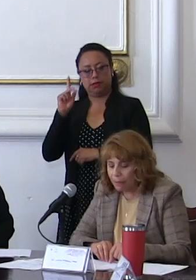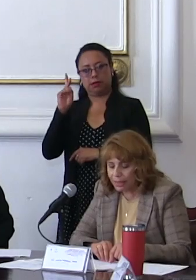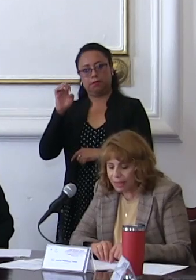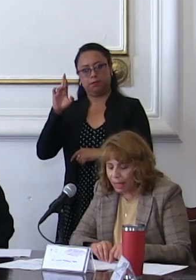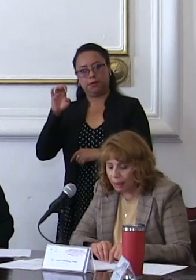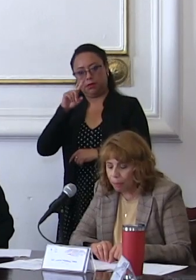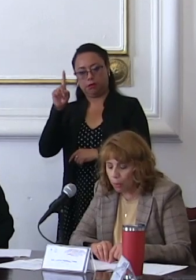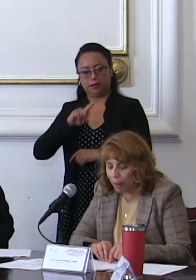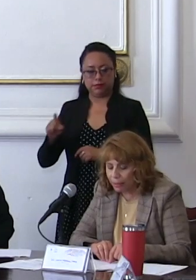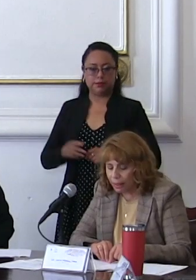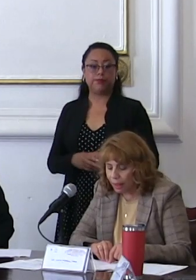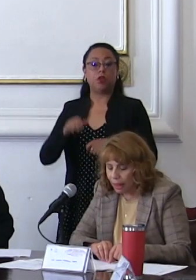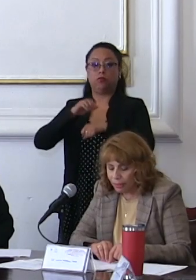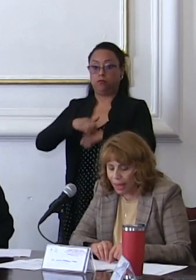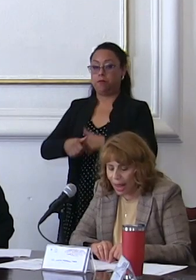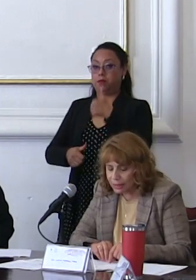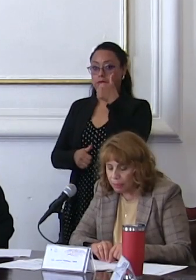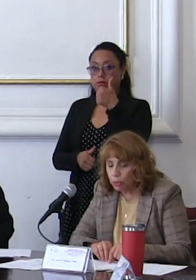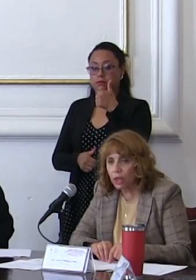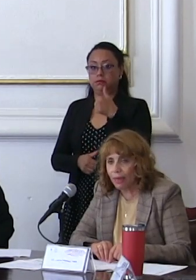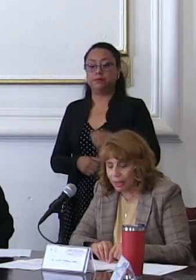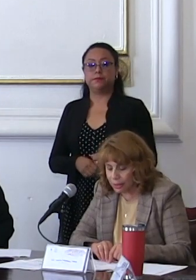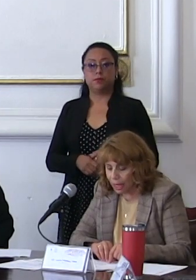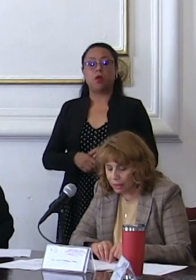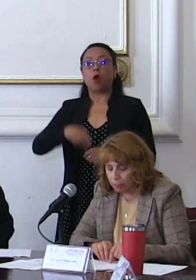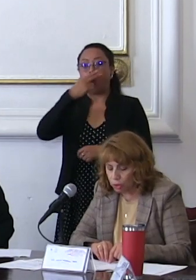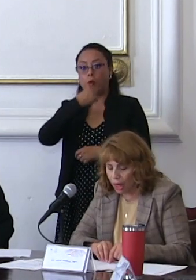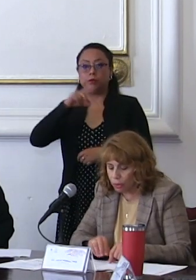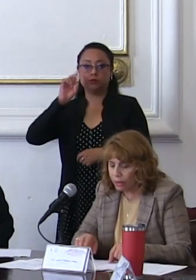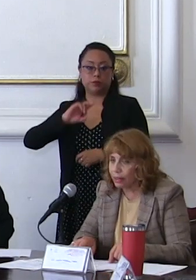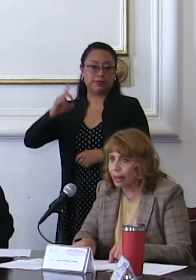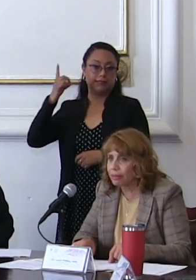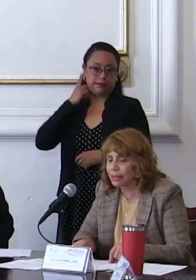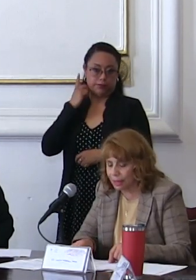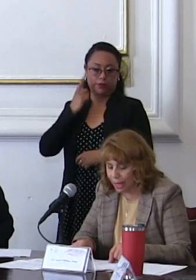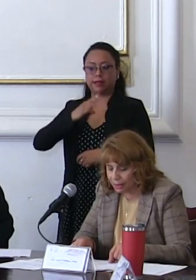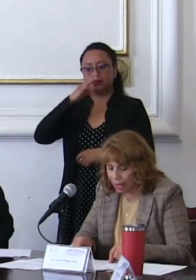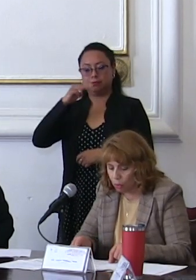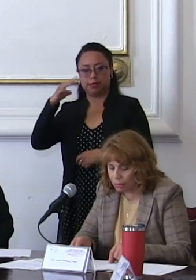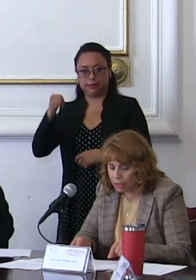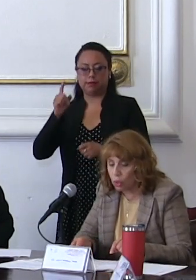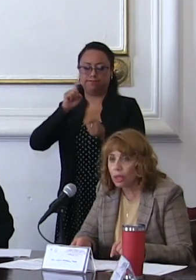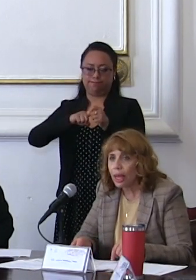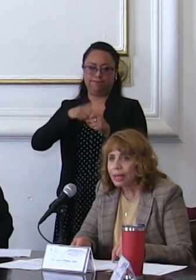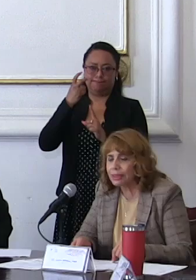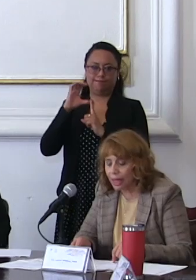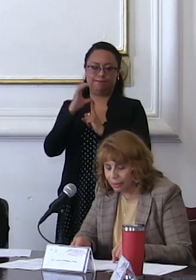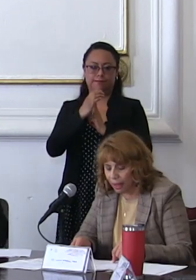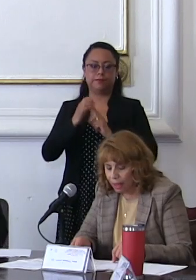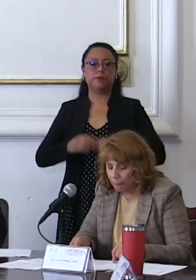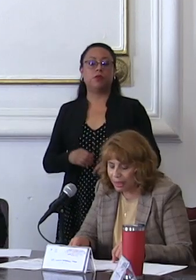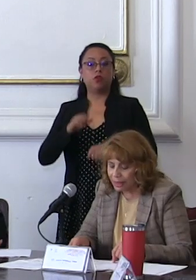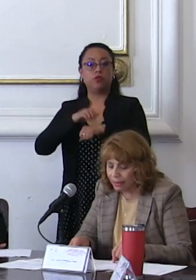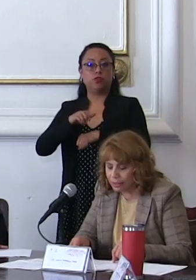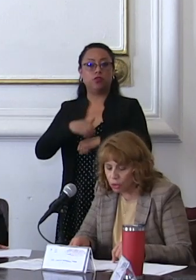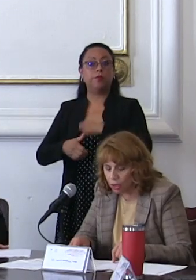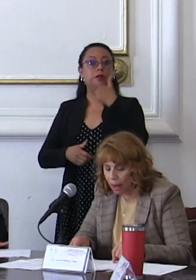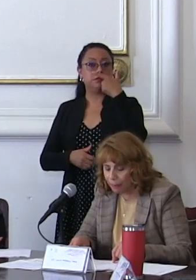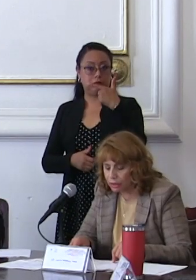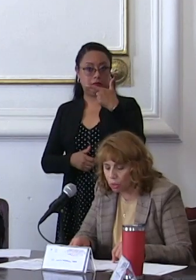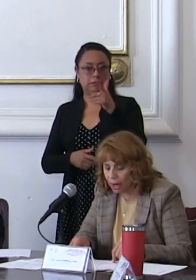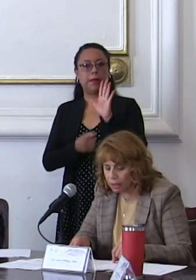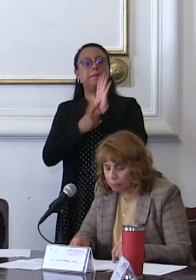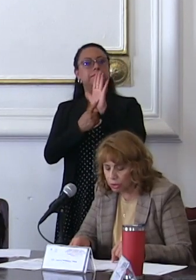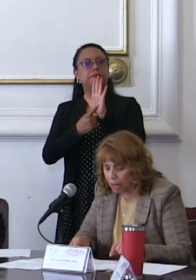6. Mensaje por parte de las diputadas y el diputado integrantes de esta comisión. 7. Presentación